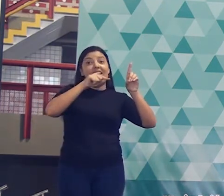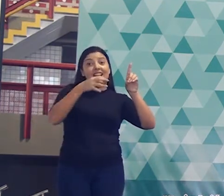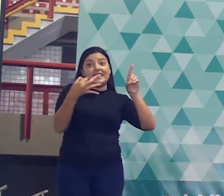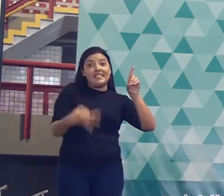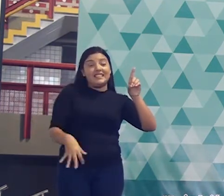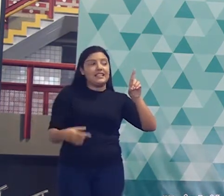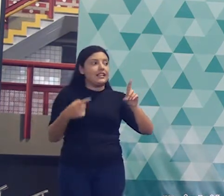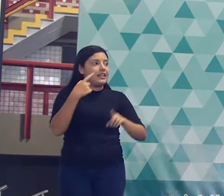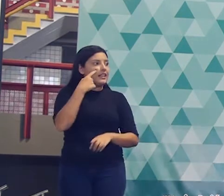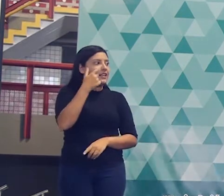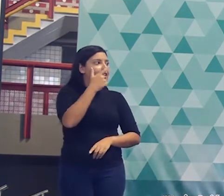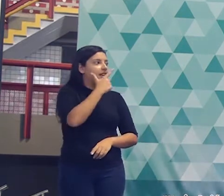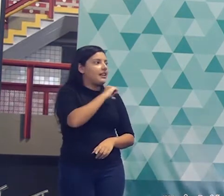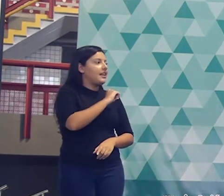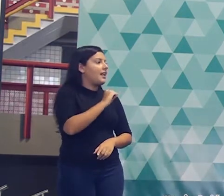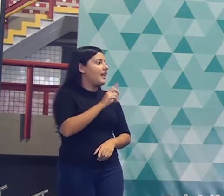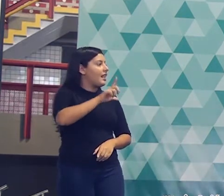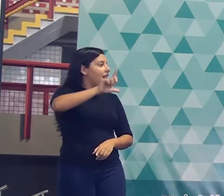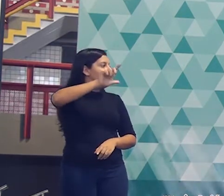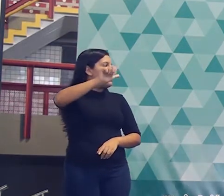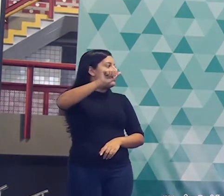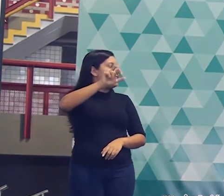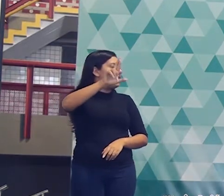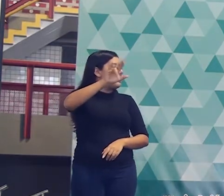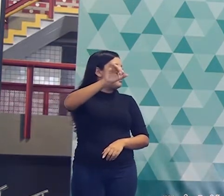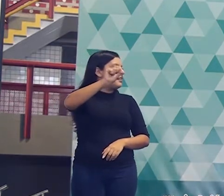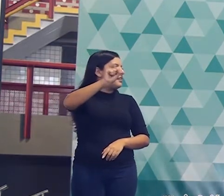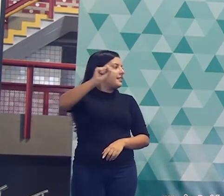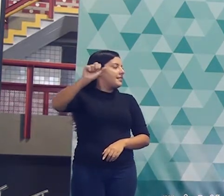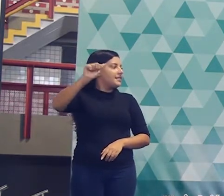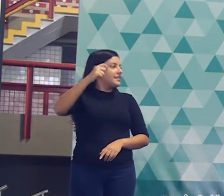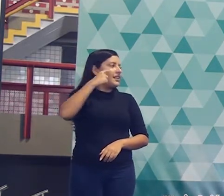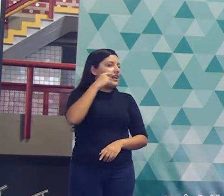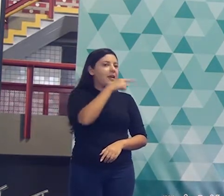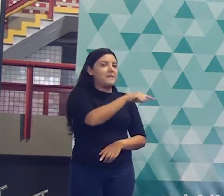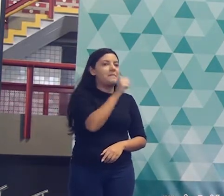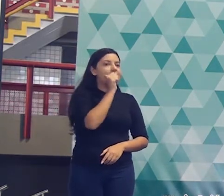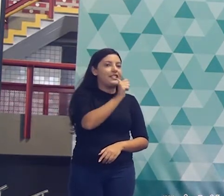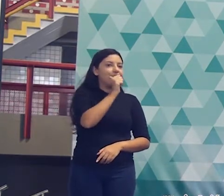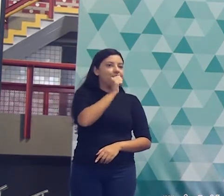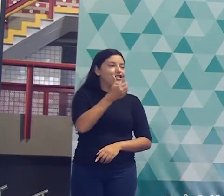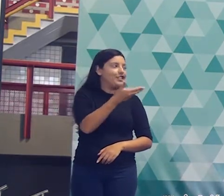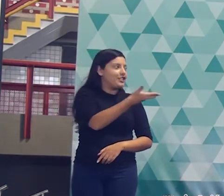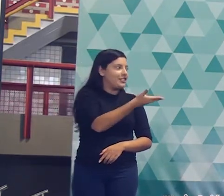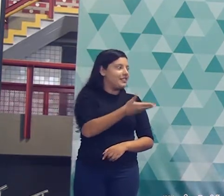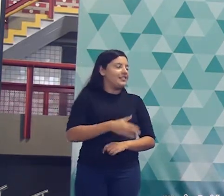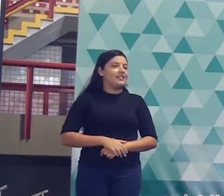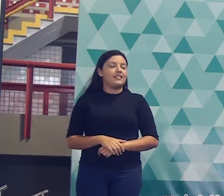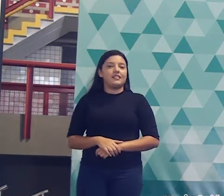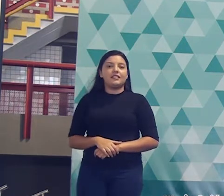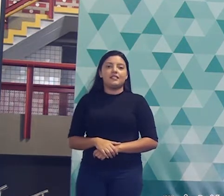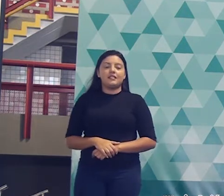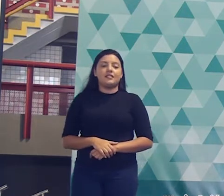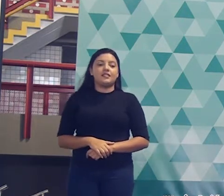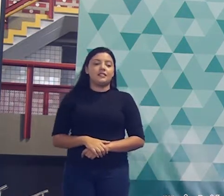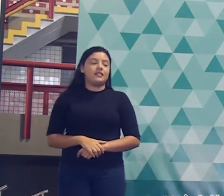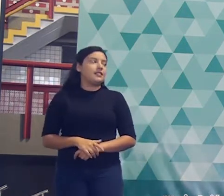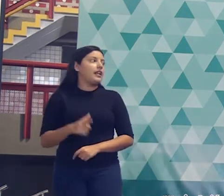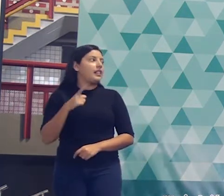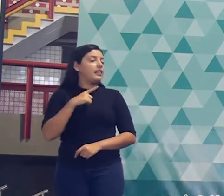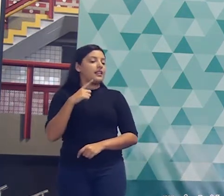D. Larissa, levanta a mão aí, todo mundo quer te ver. Eu falo Larissa, o pessoal fica todo mundo... Tá ali a Larissa, ó. Larissa que está ajudando desde o início. Item